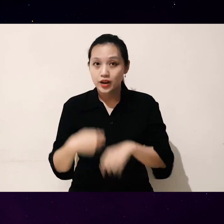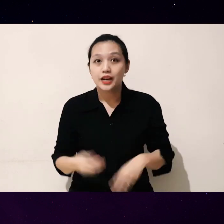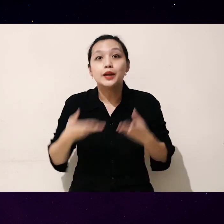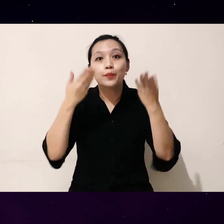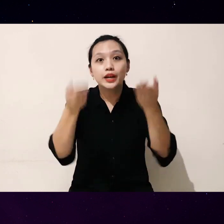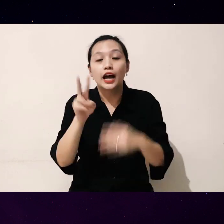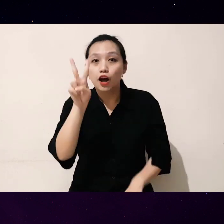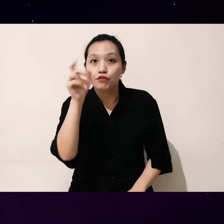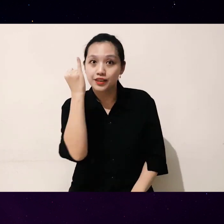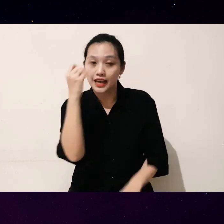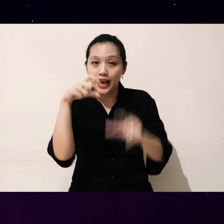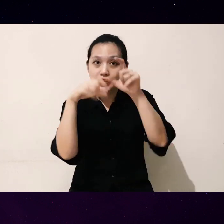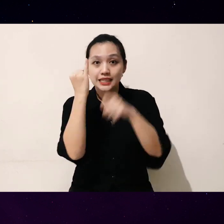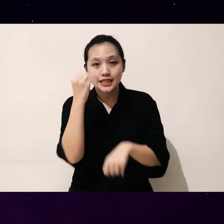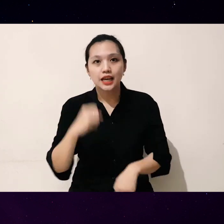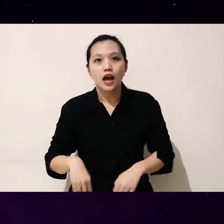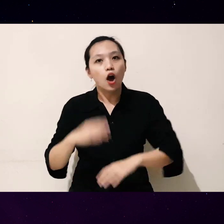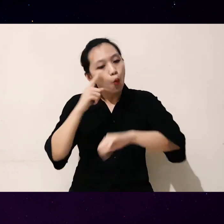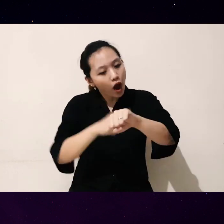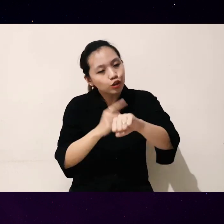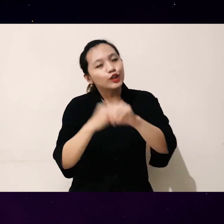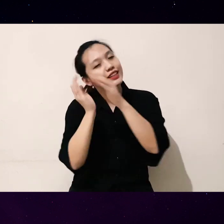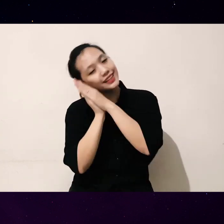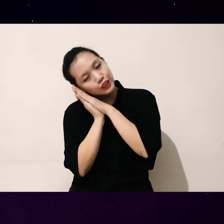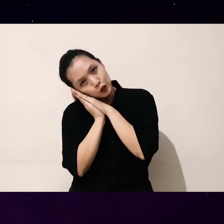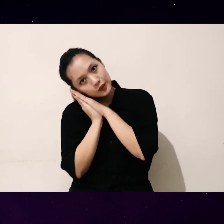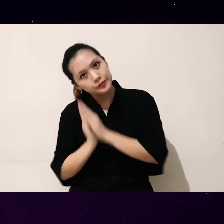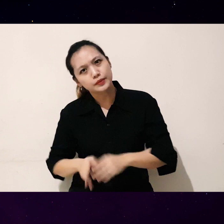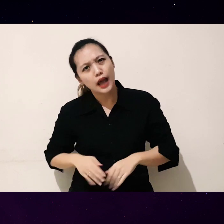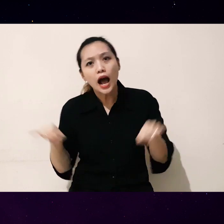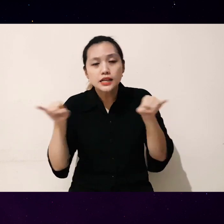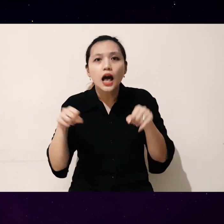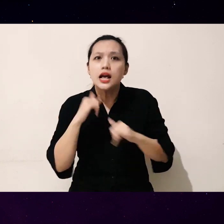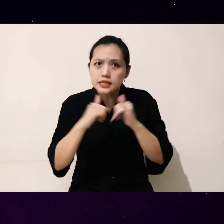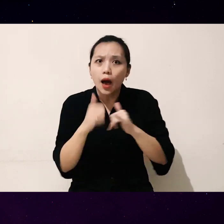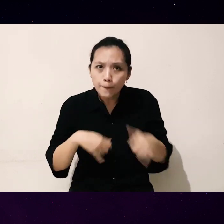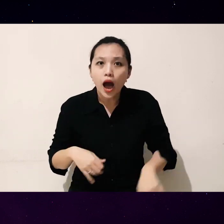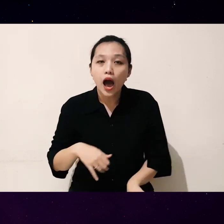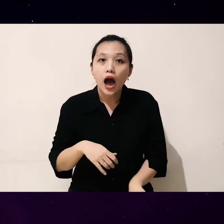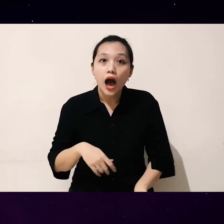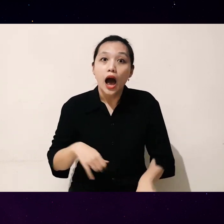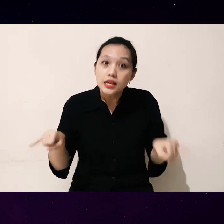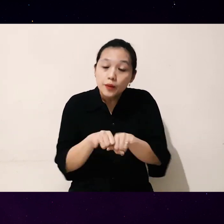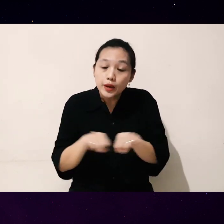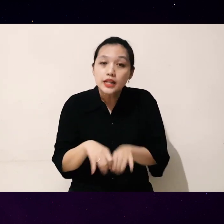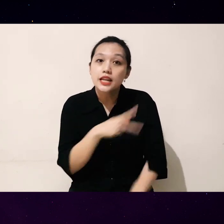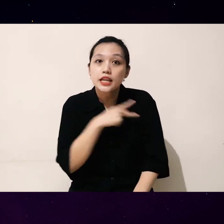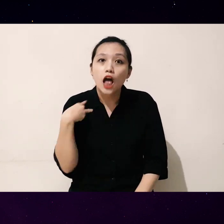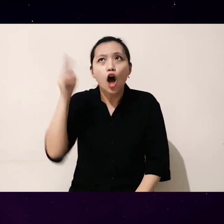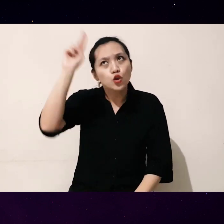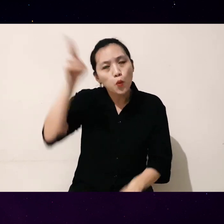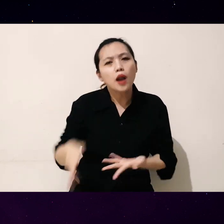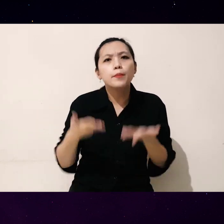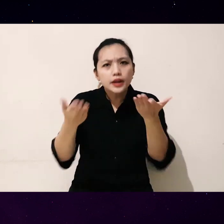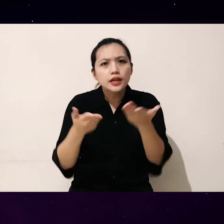dan rencana masa depan di dalam kehidupannya. Dan janji ini pula akan berlaku pada kehidupan Anda saat